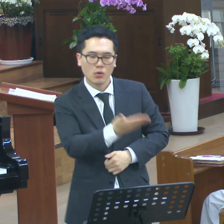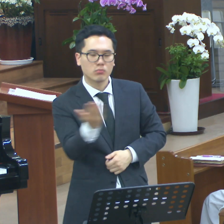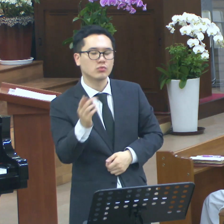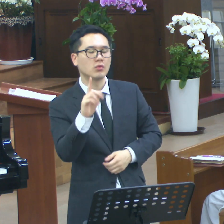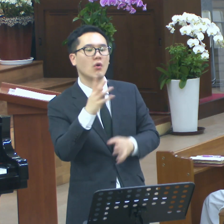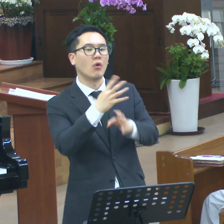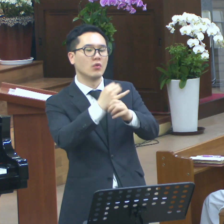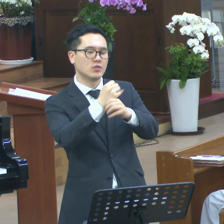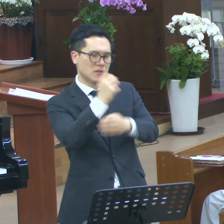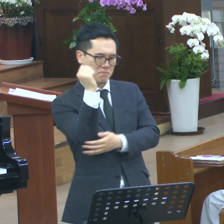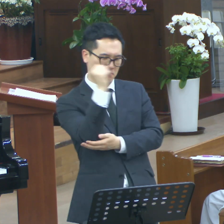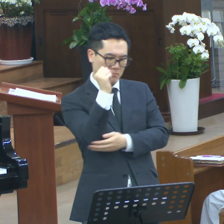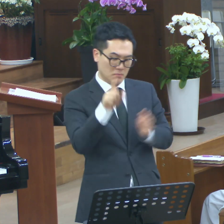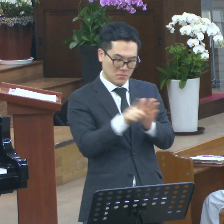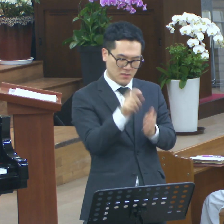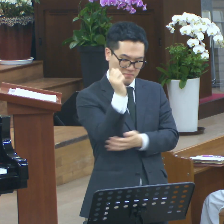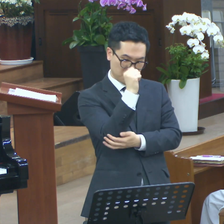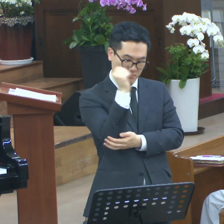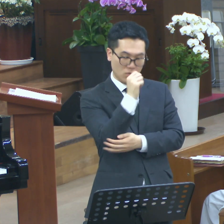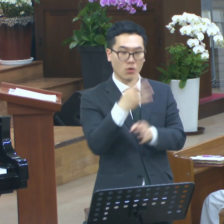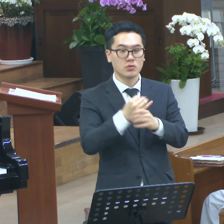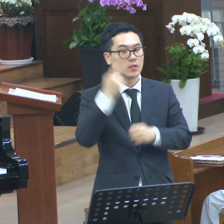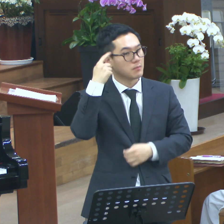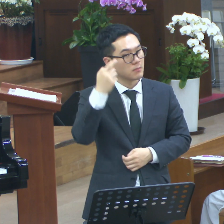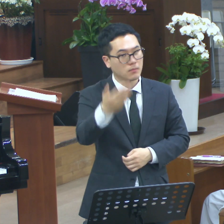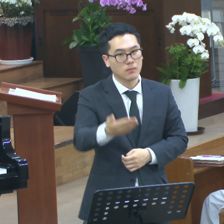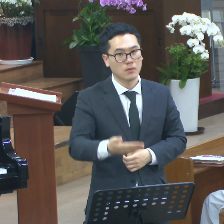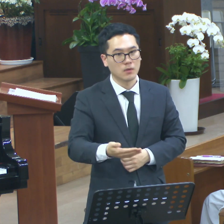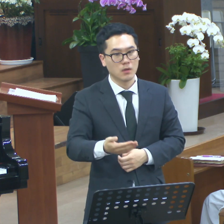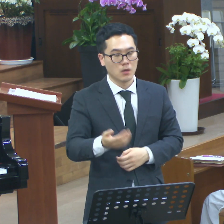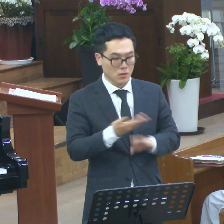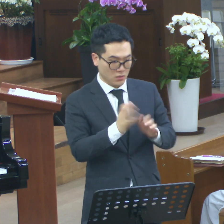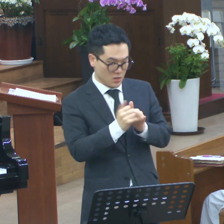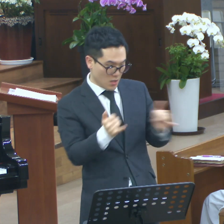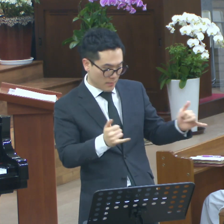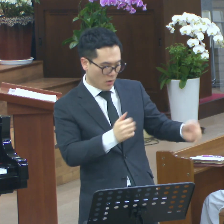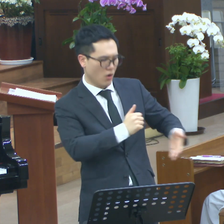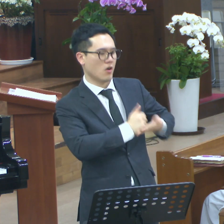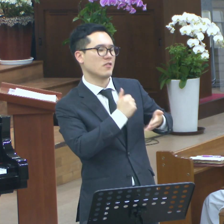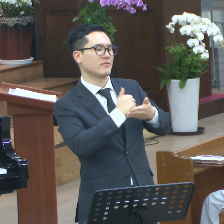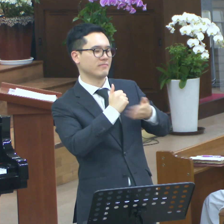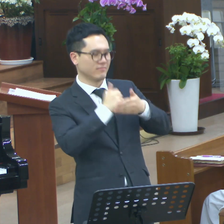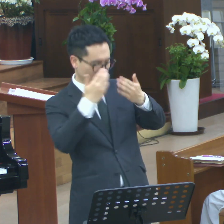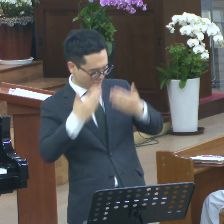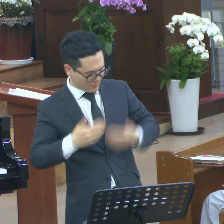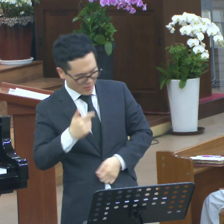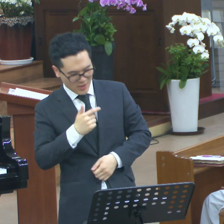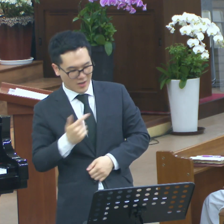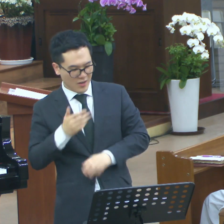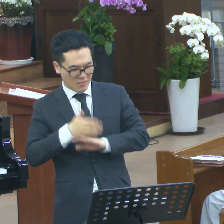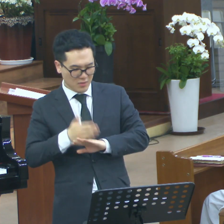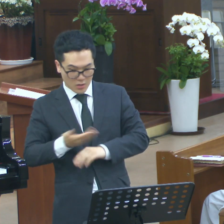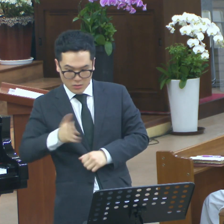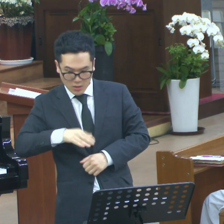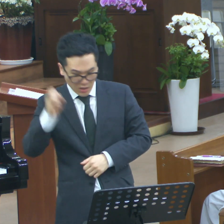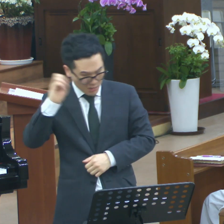물러갑니까? 사람들이 격려해주고 칭찬해주면 잘 나갔을 텐데 그때 아무개가 이런 조롱의 말을 했기 때문에 나는 그때 이후로 난